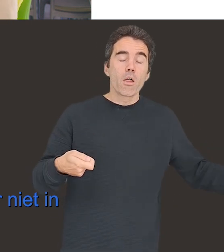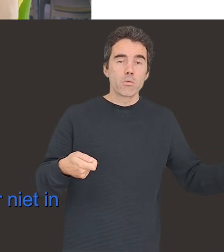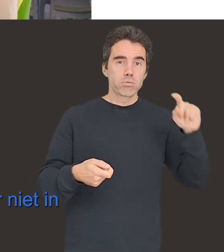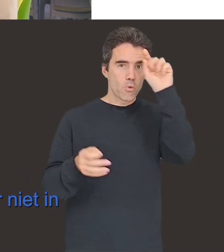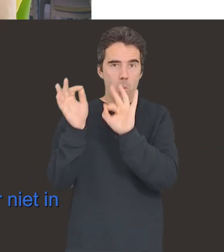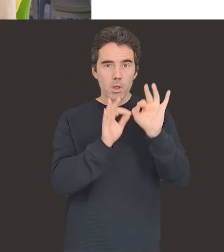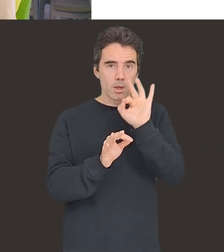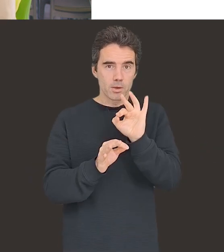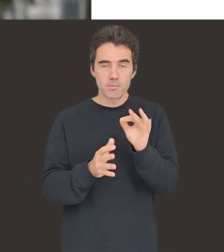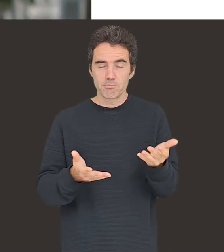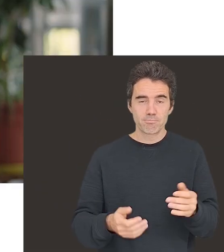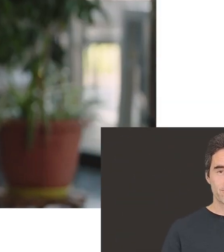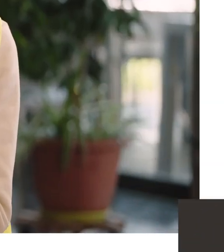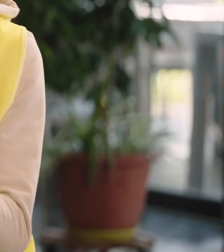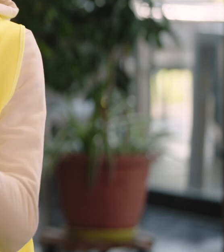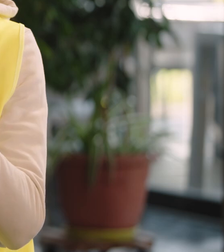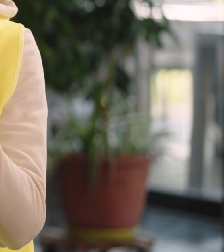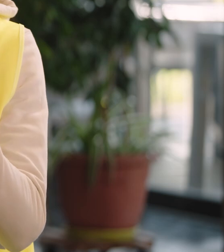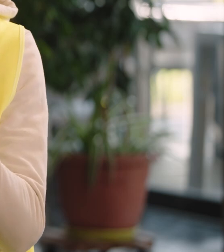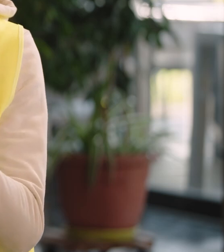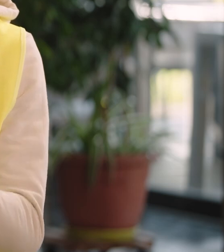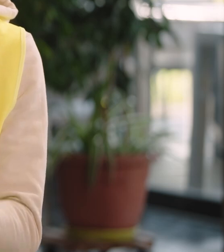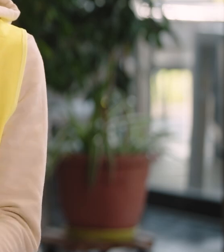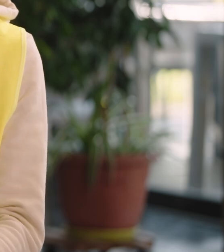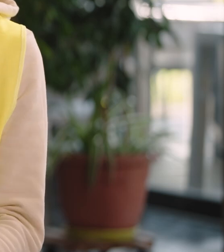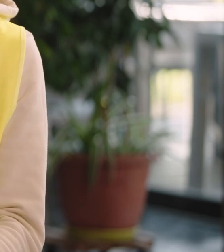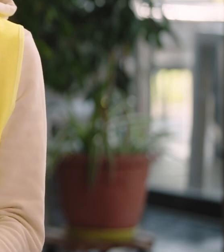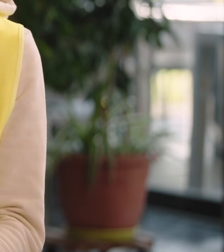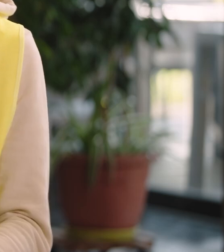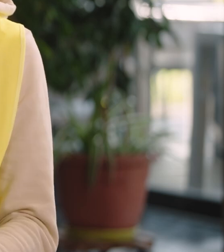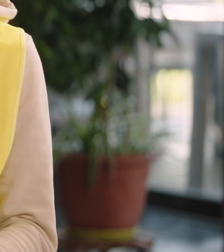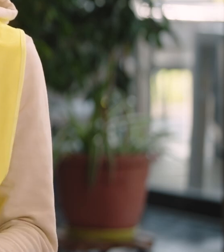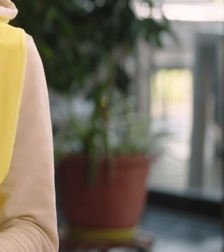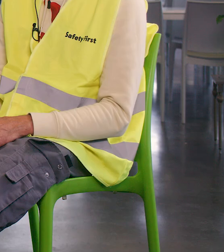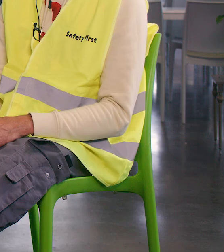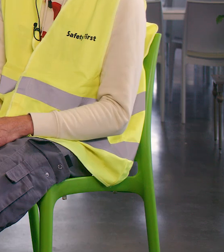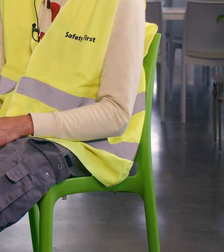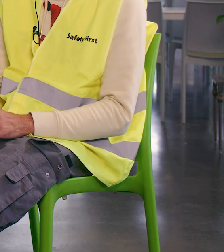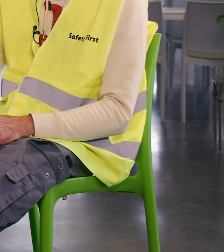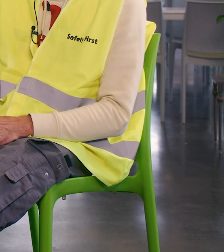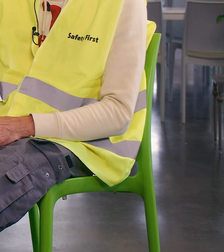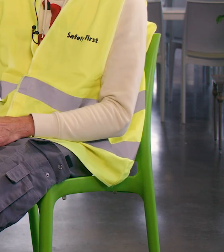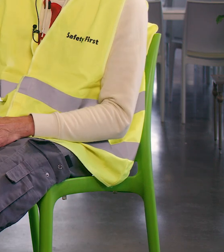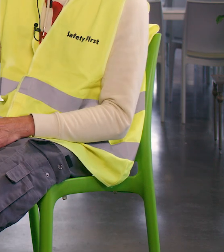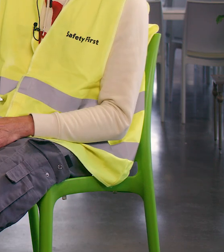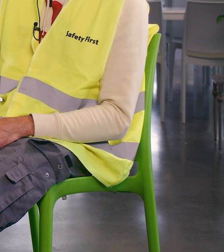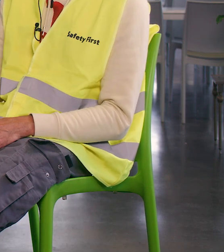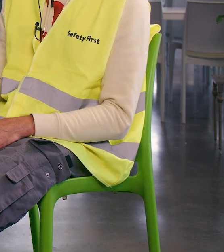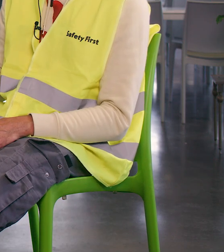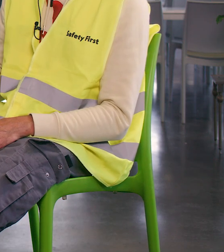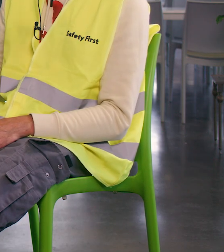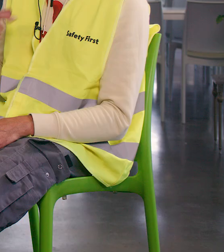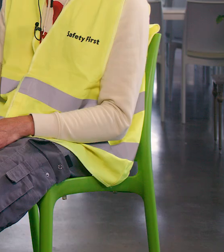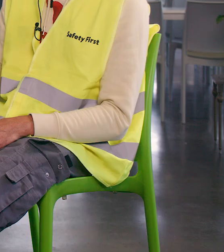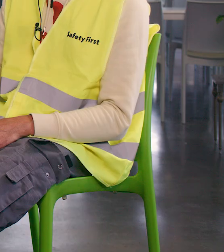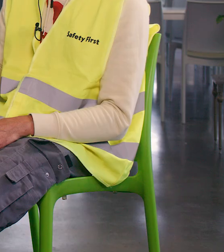de la question. Parce que lui aussi, il dit que moi, blablabla. È vero? Toi,